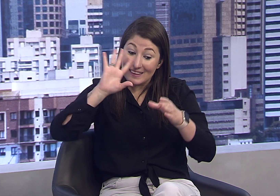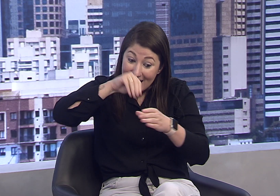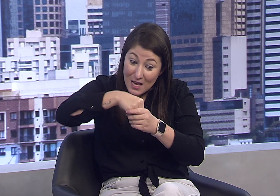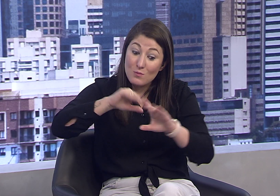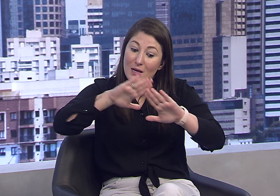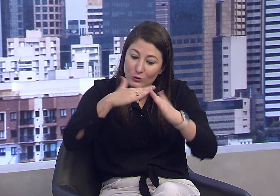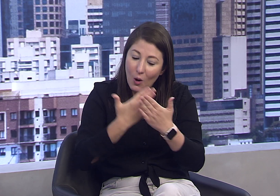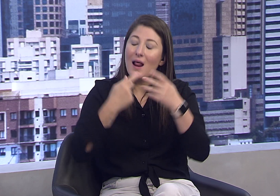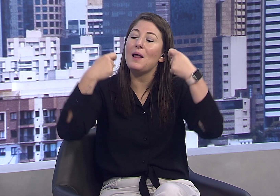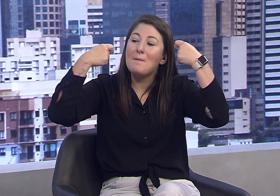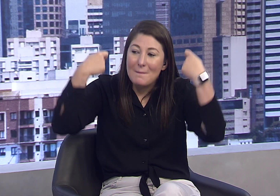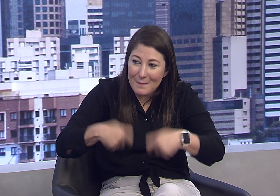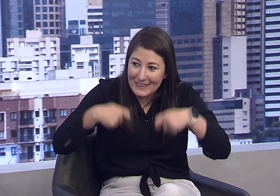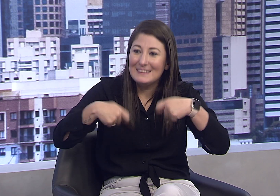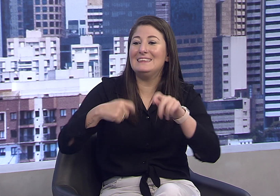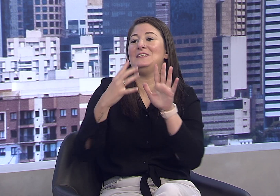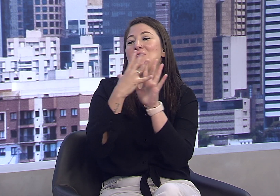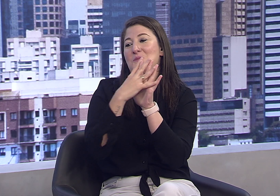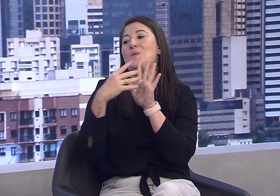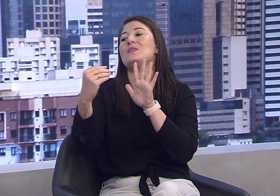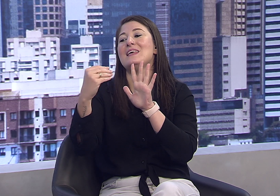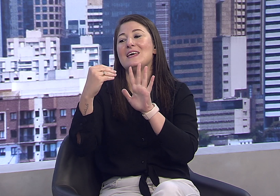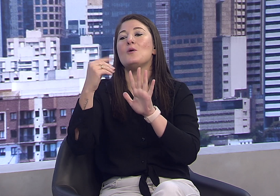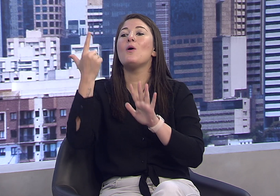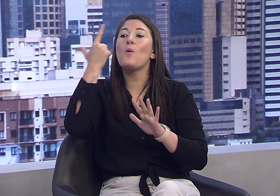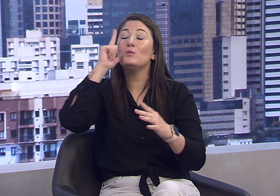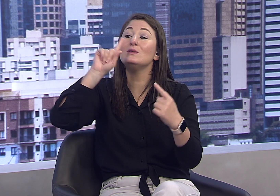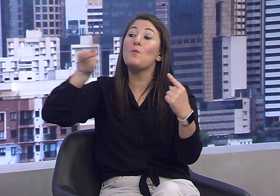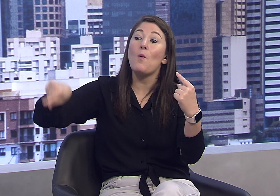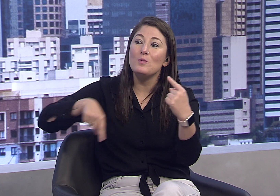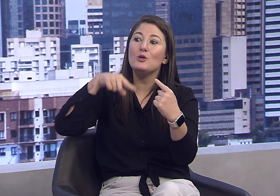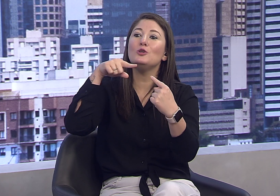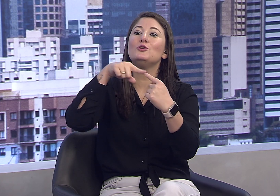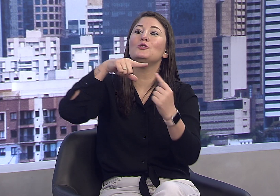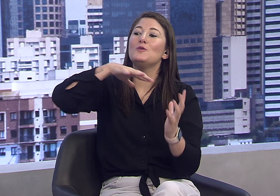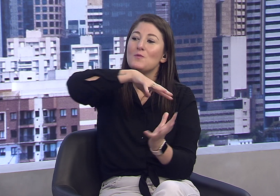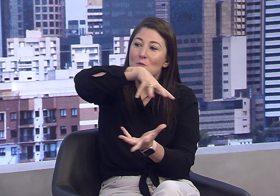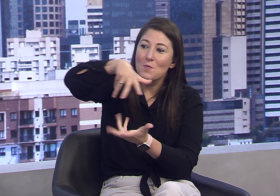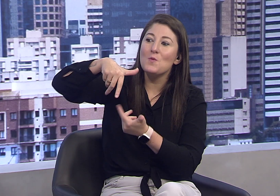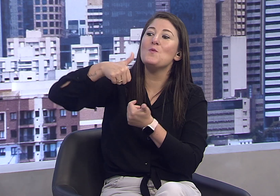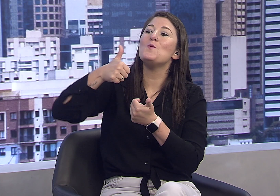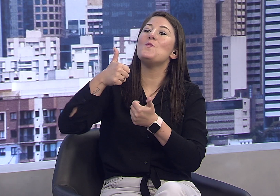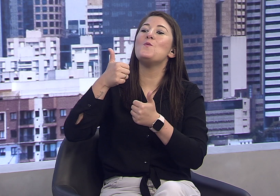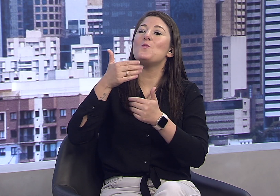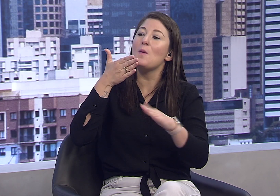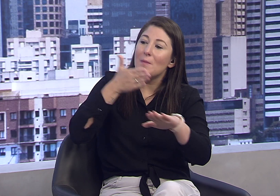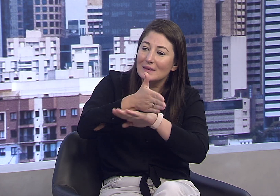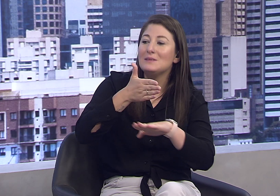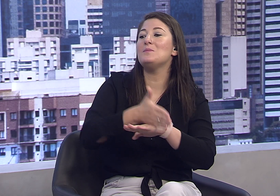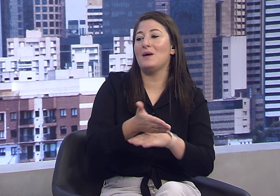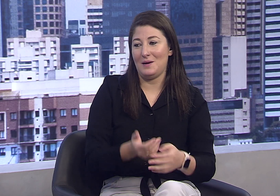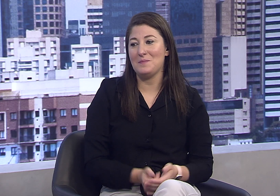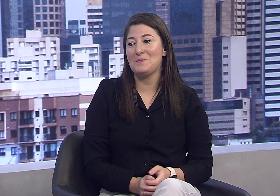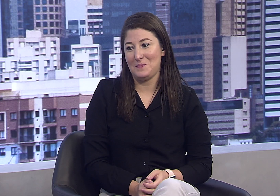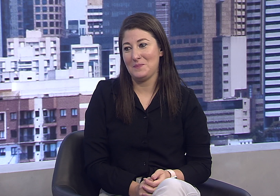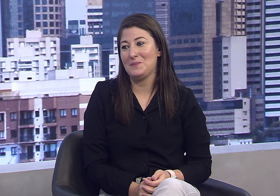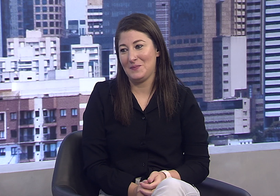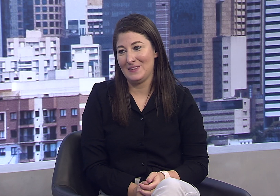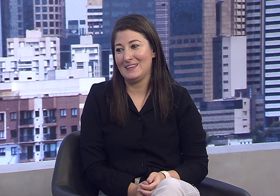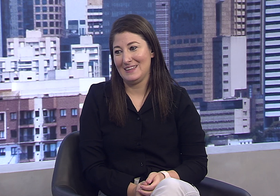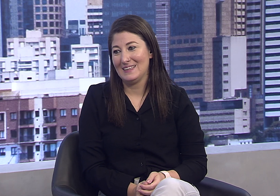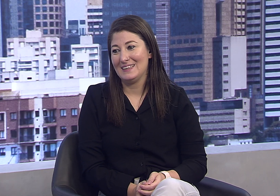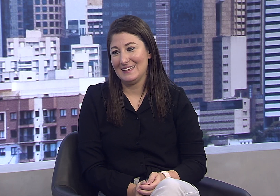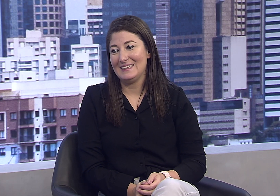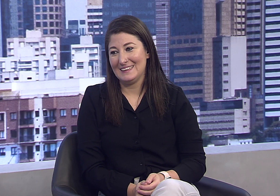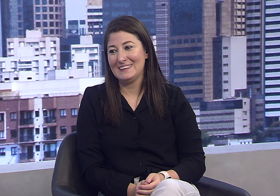professor não era um modelo para mim, não era uma referência para mim. E eu acho que no ambiente escolar, principalmente no ambiente escolar, a gente precisa